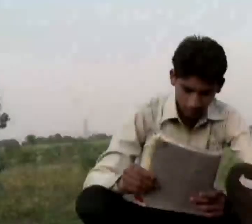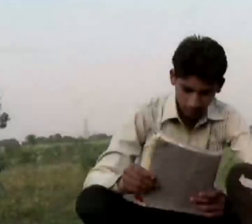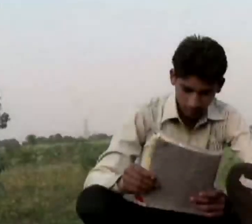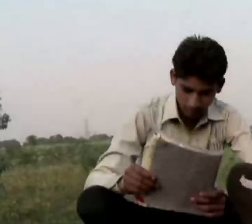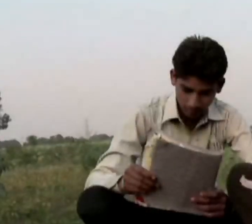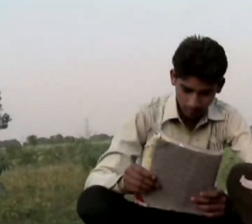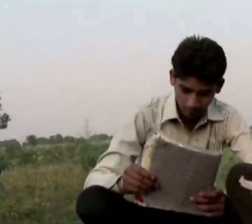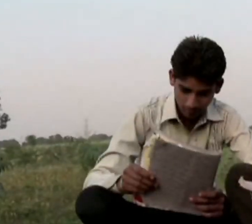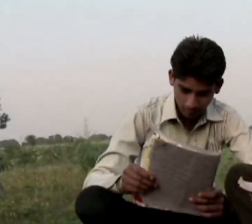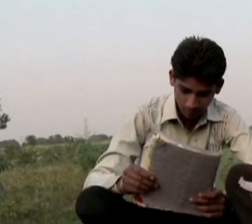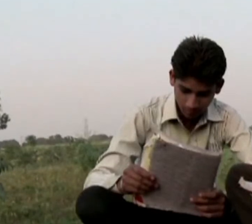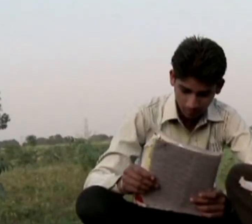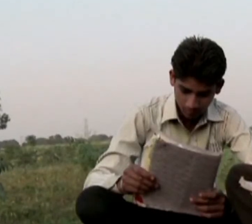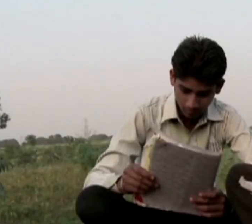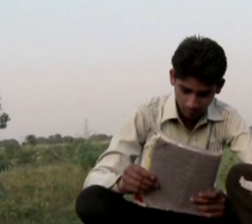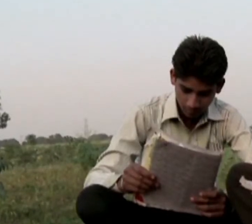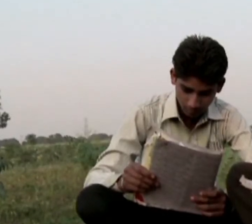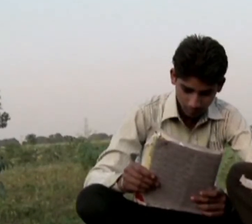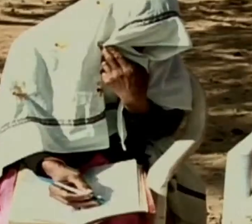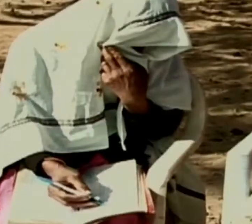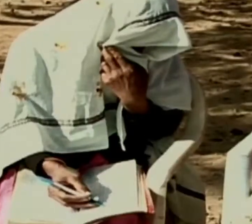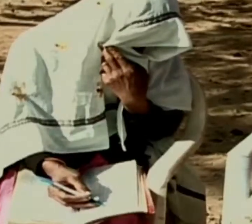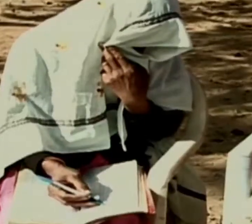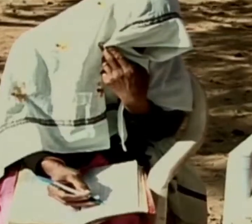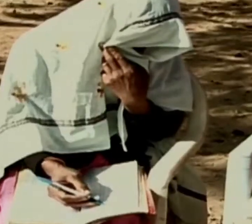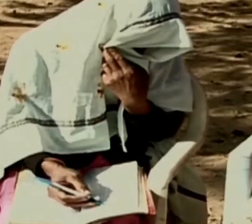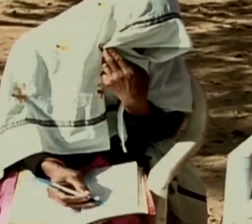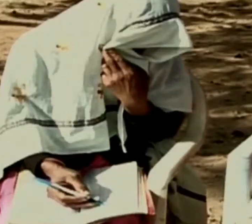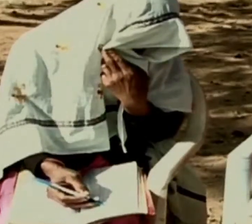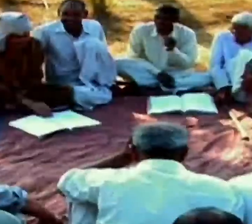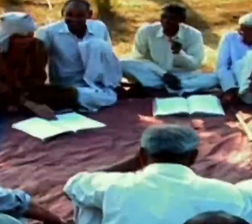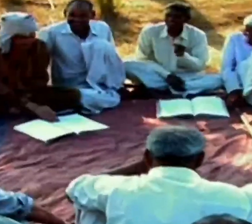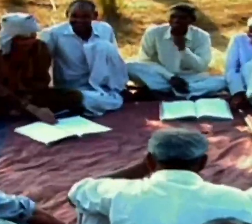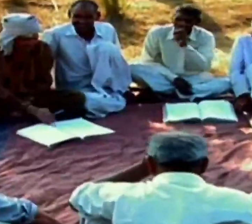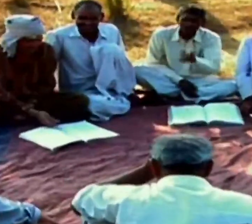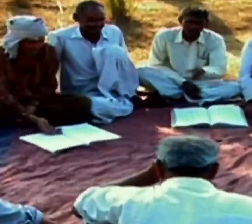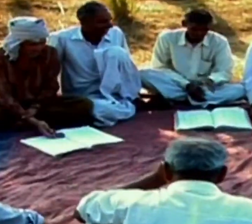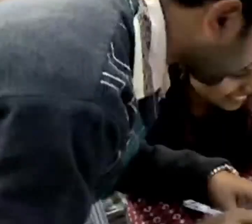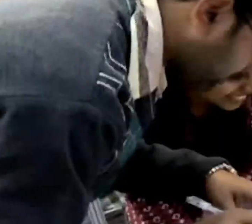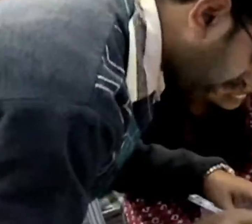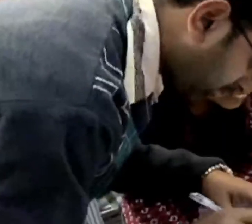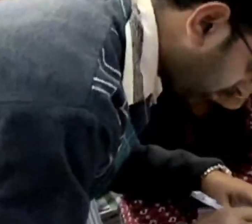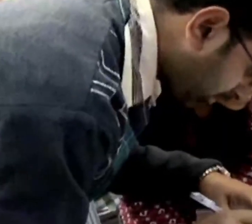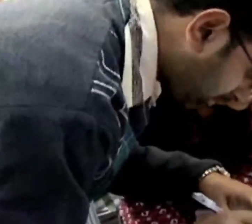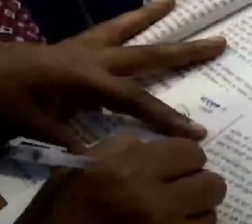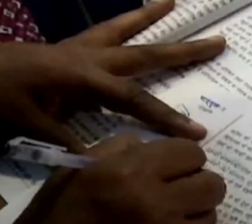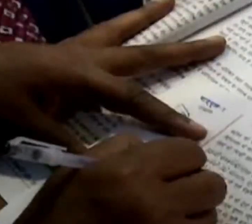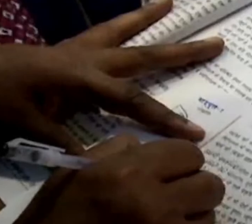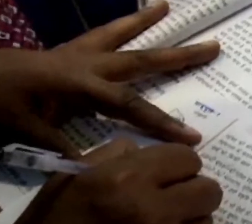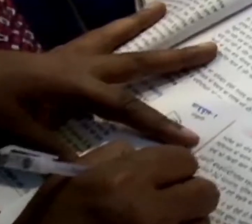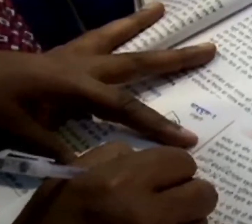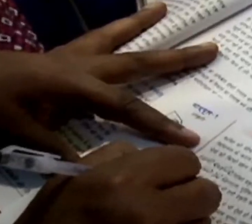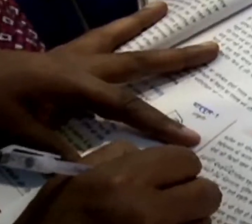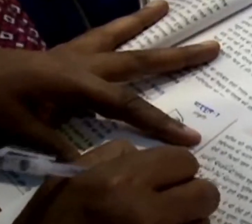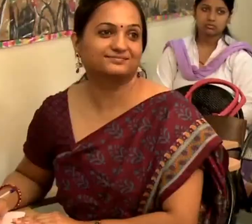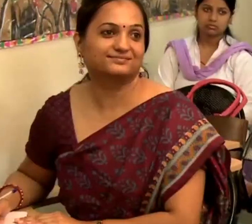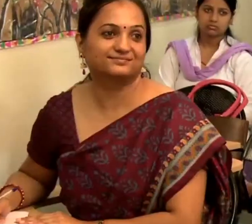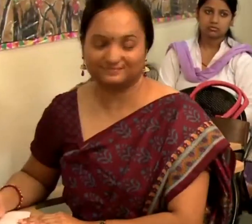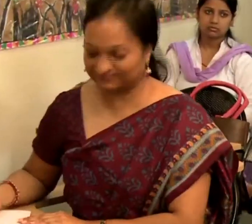कभी पढ़े हम कहीं पढ़े बेविषय की लोच से युक्त हो, कभी पढ़े